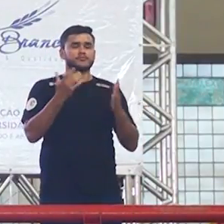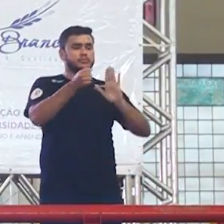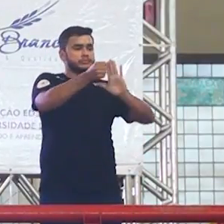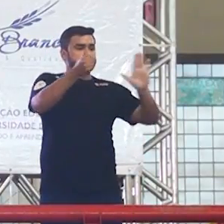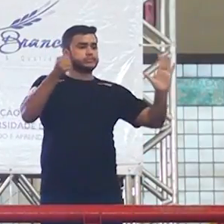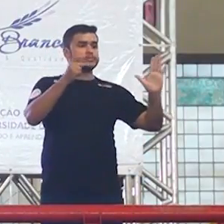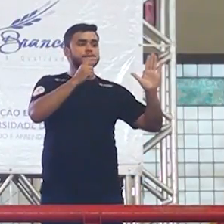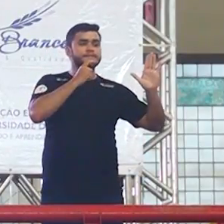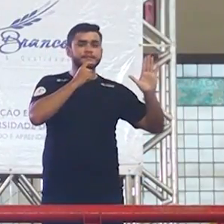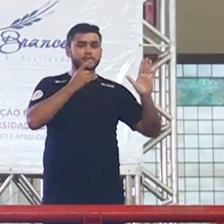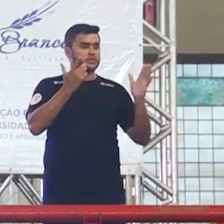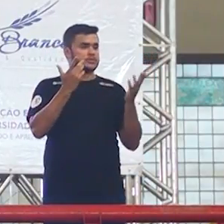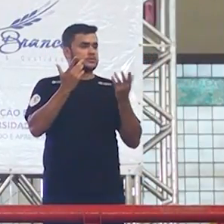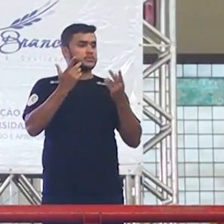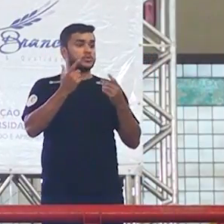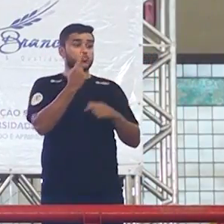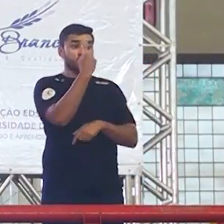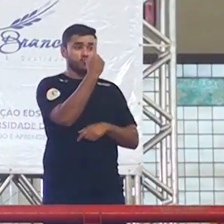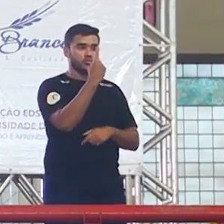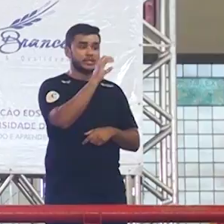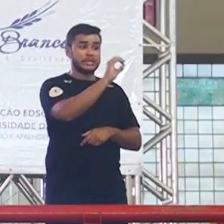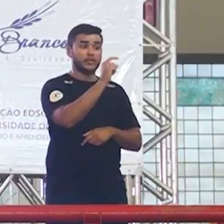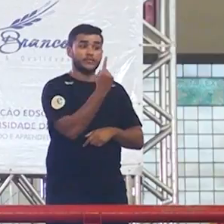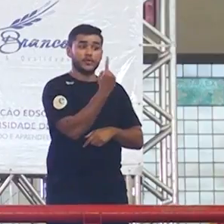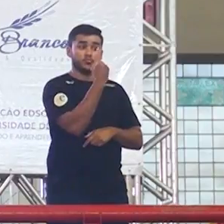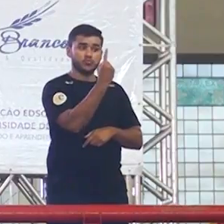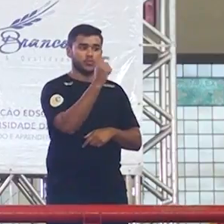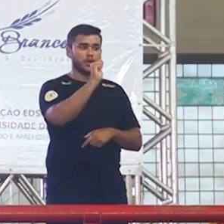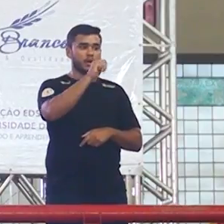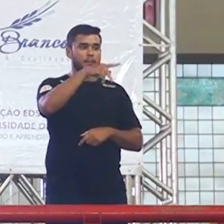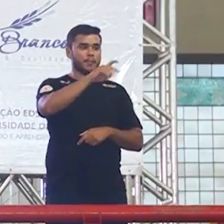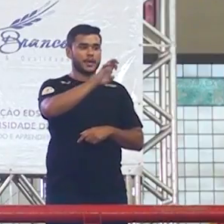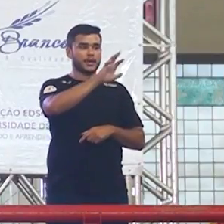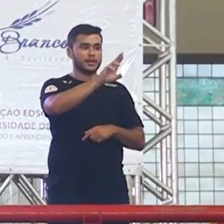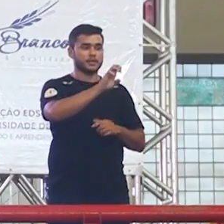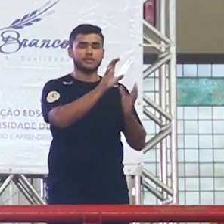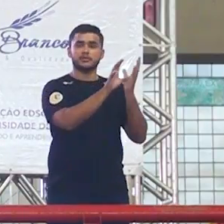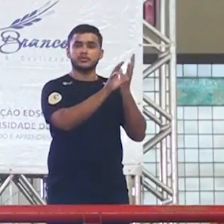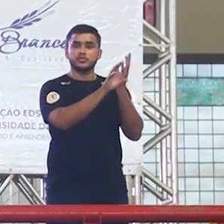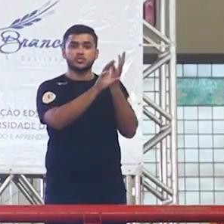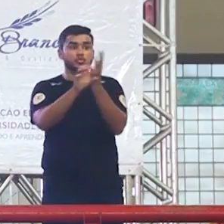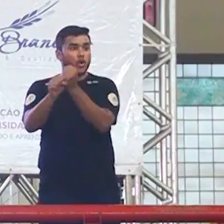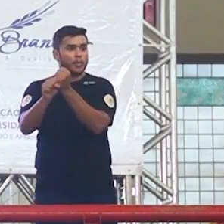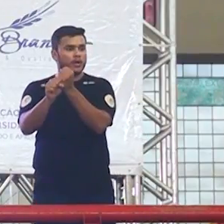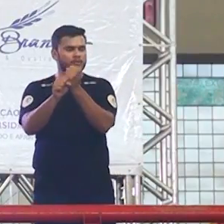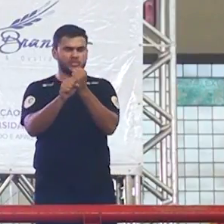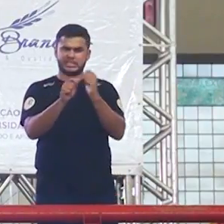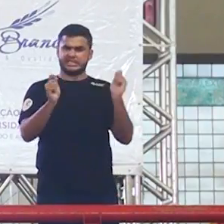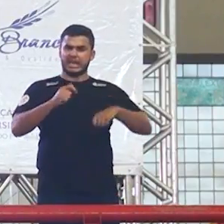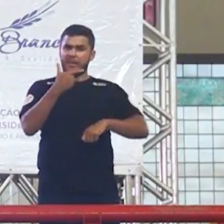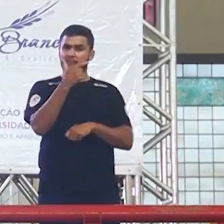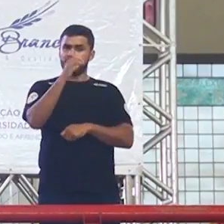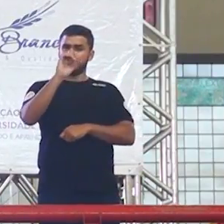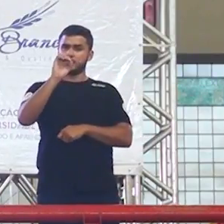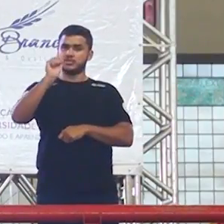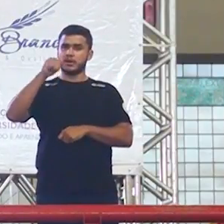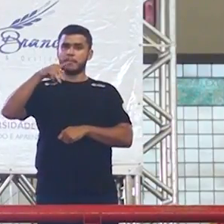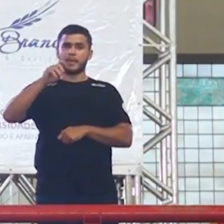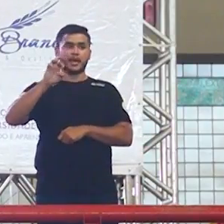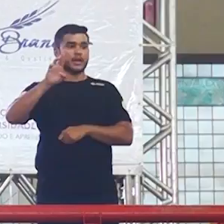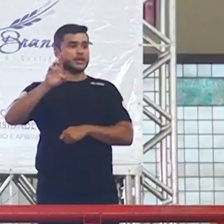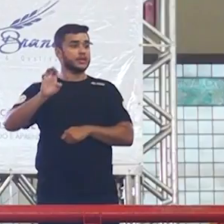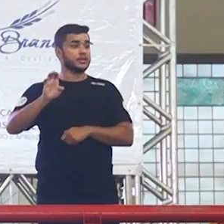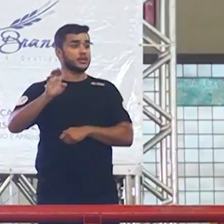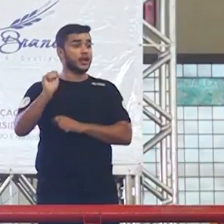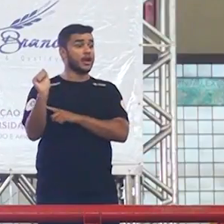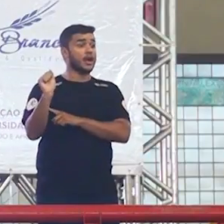quanto? 0,1 amperes. Então vamos fazer uma proporção. Bora. O que é que eu vou fazer? Eu vou dividir